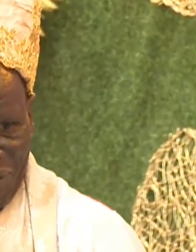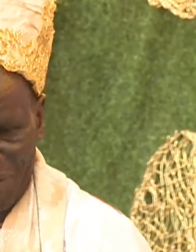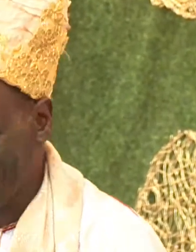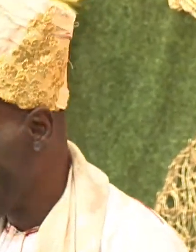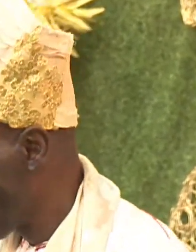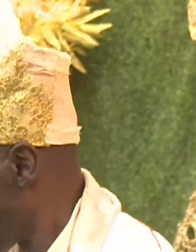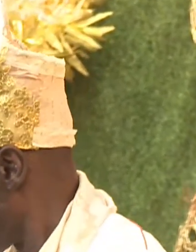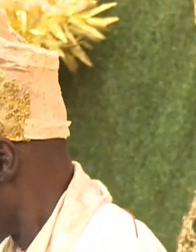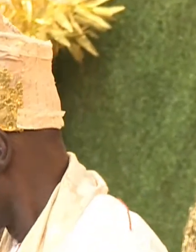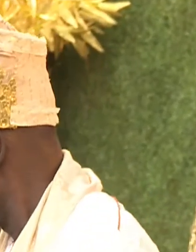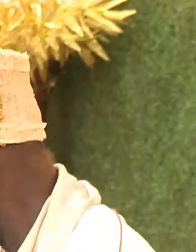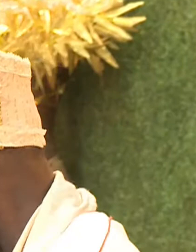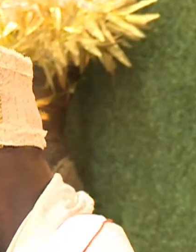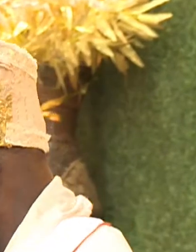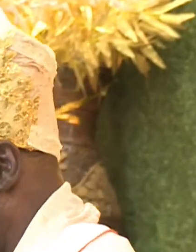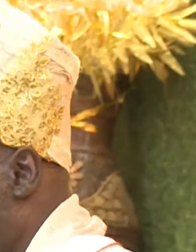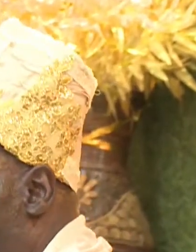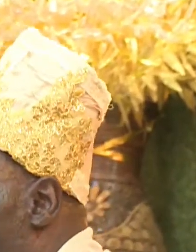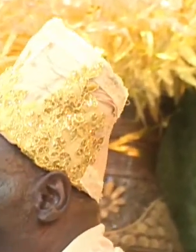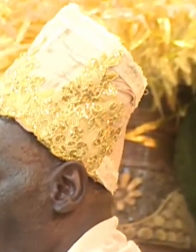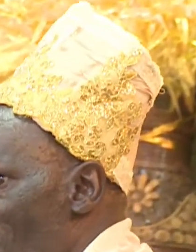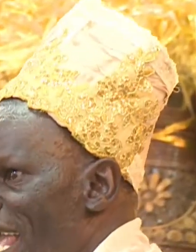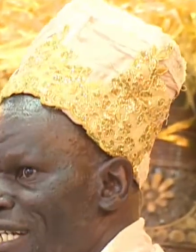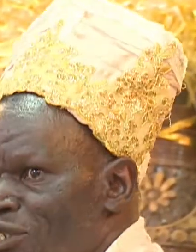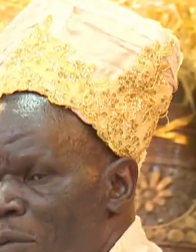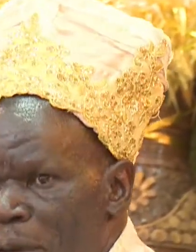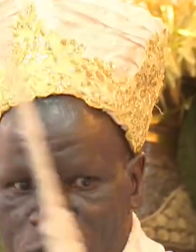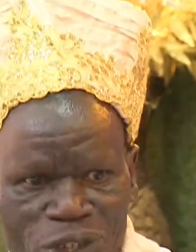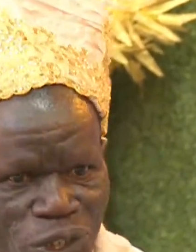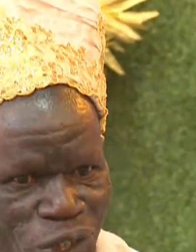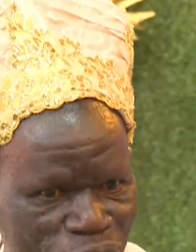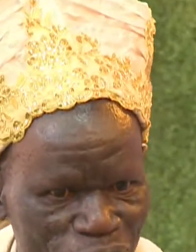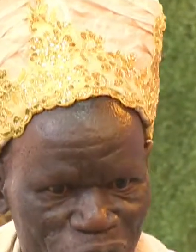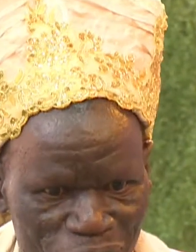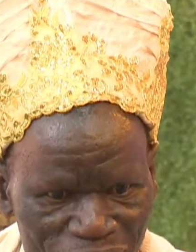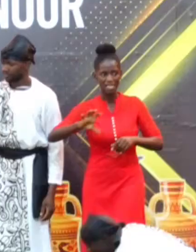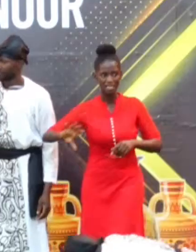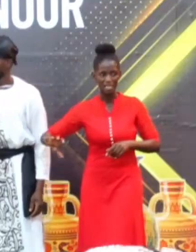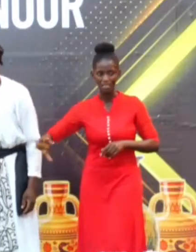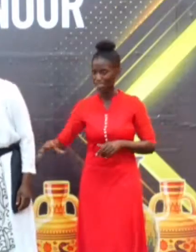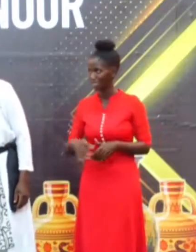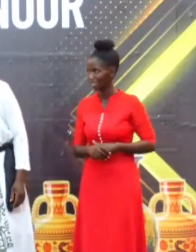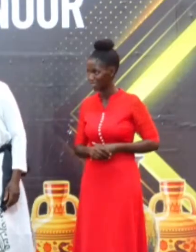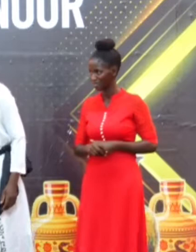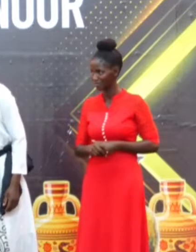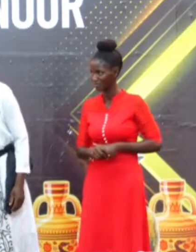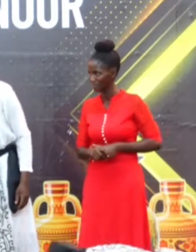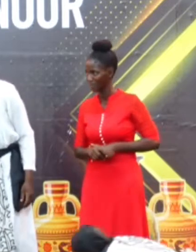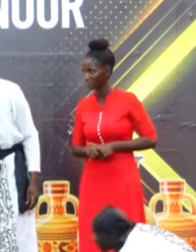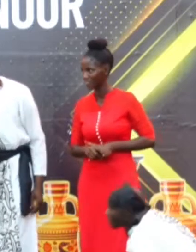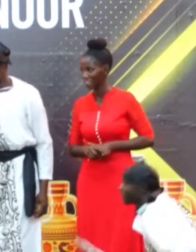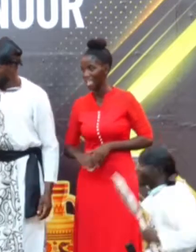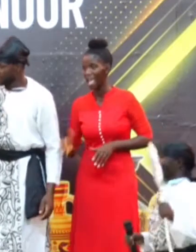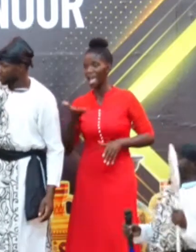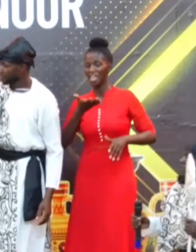akaswero weewaawo nfuga obumeedi n'obuperusi obeera omulamu ayi kabaka akaswero